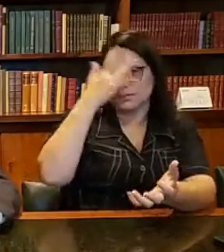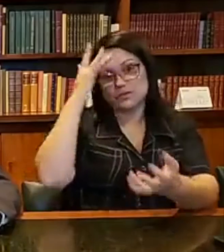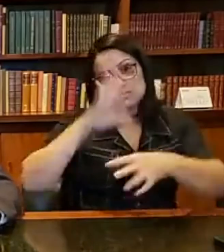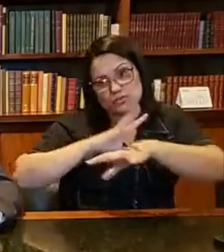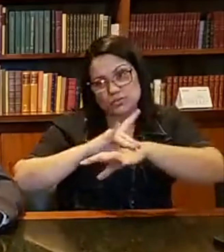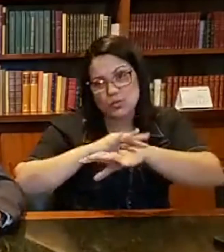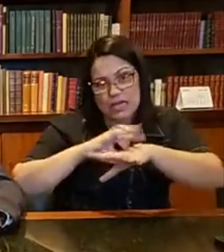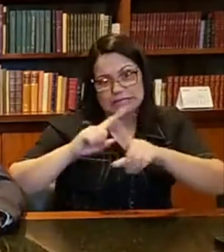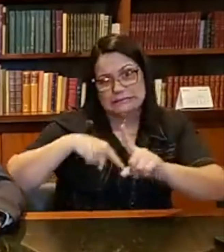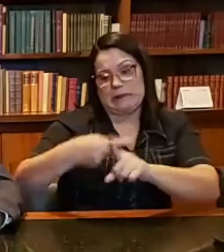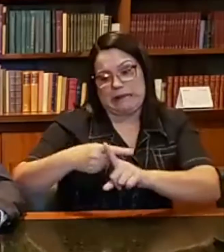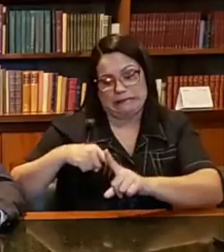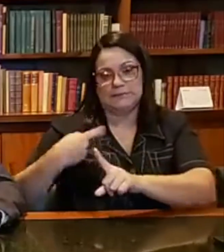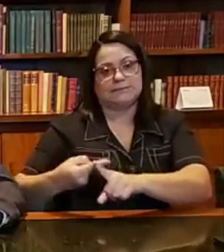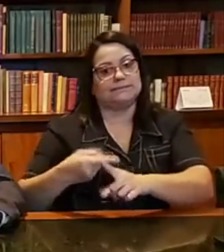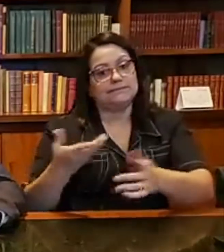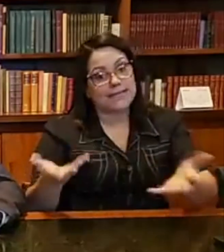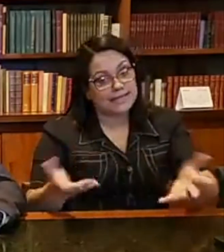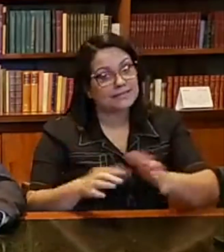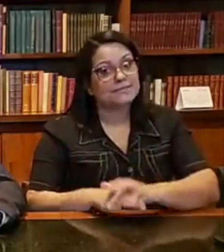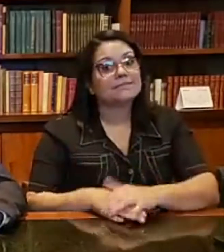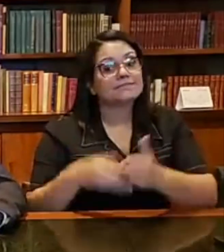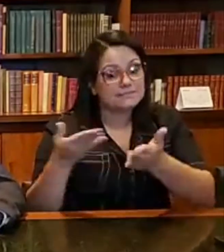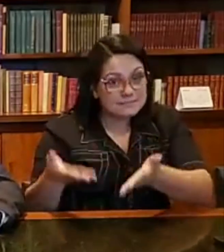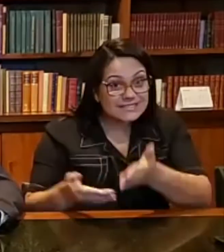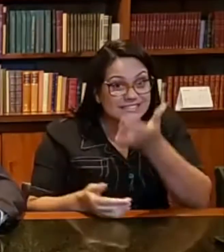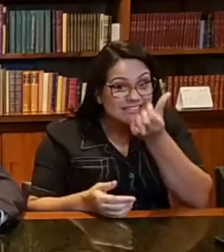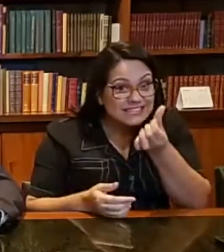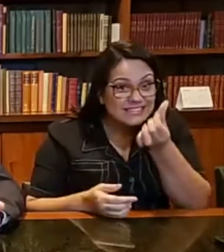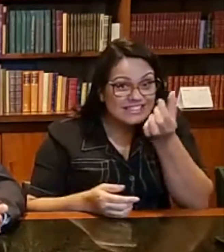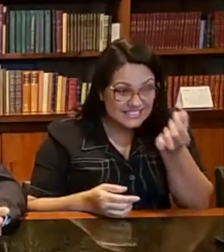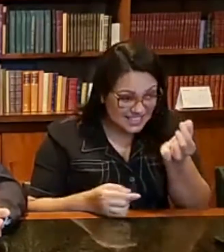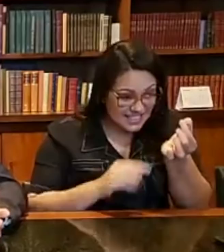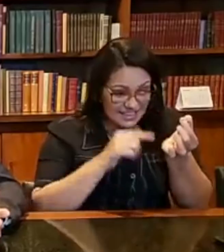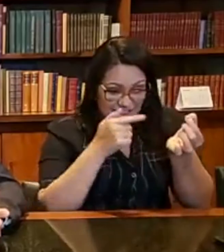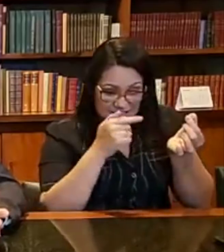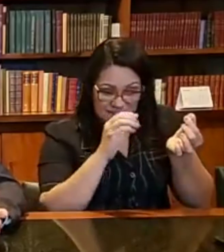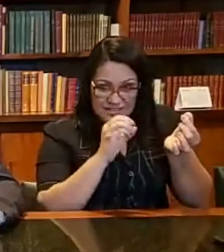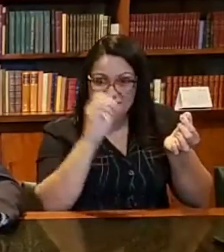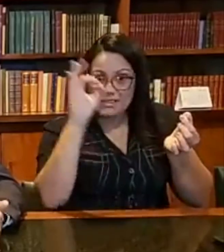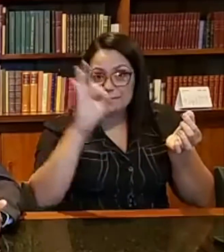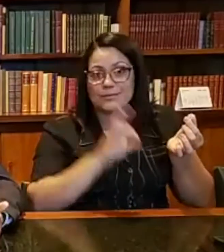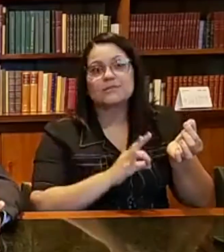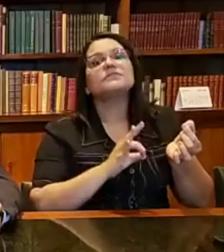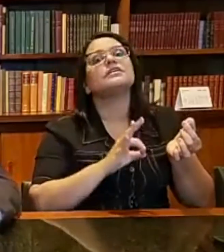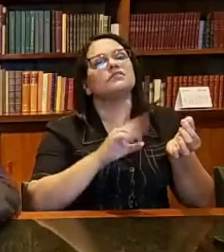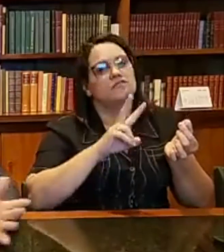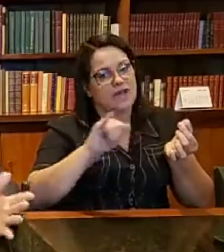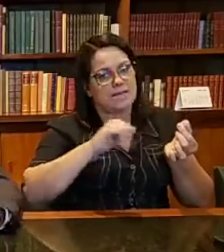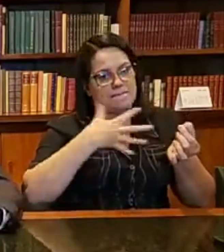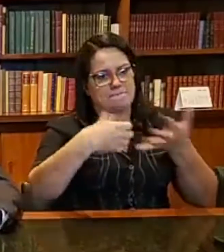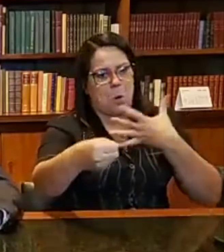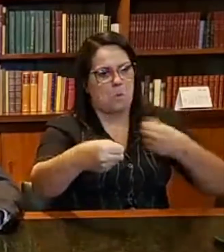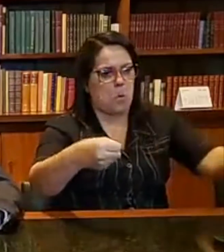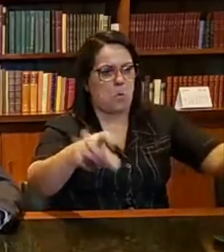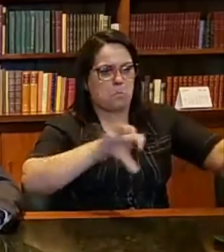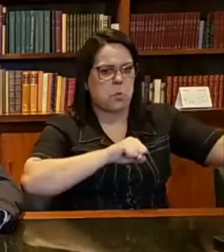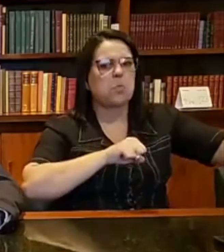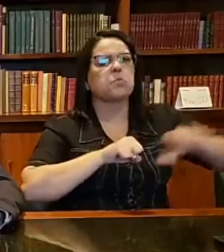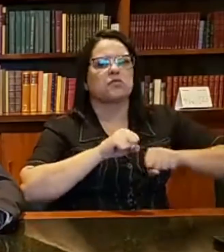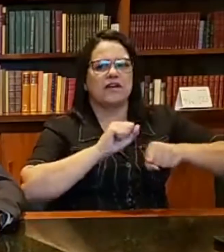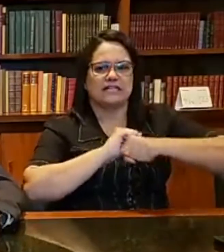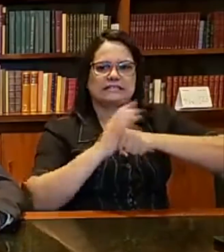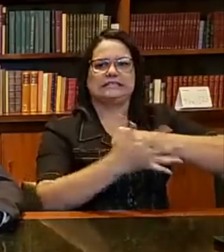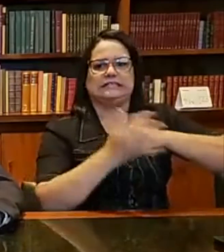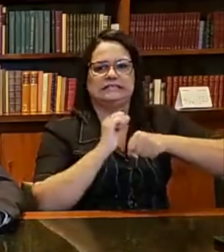uma verdade que ninguém contesta, né? De 60% a 70% da população vai ser infectado. Ninguém contesta esse número. Só